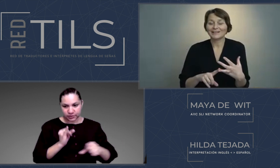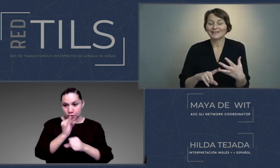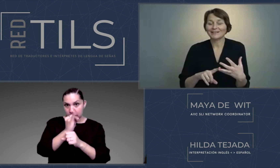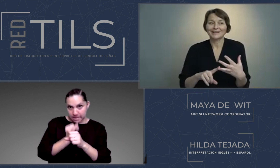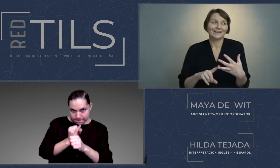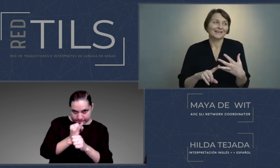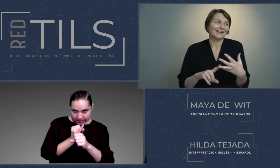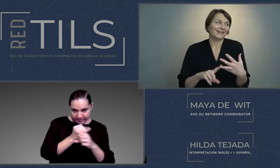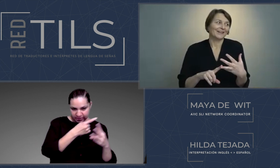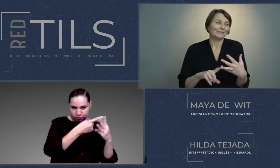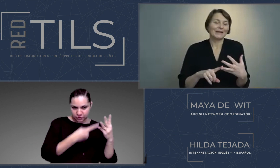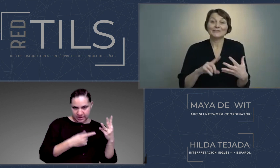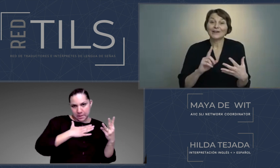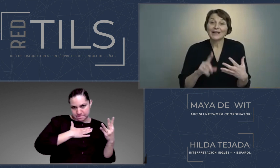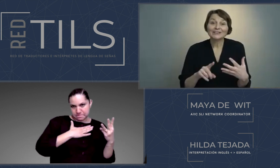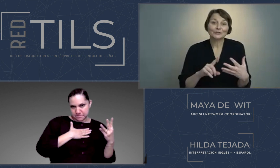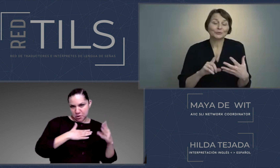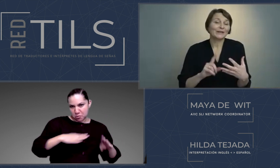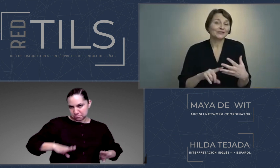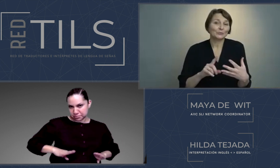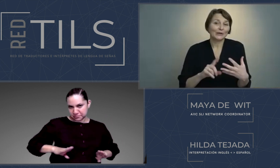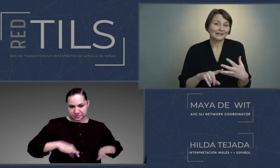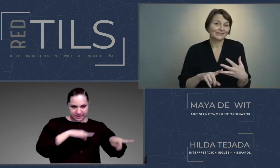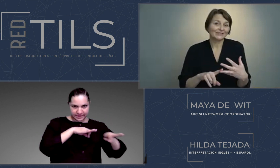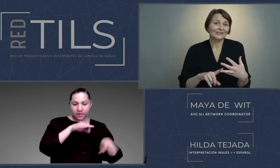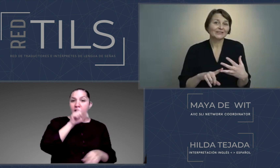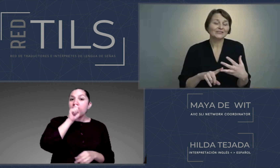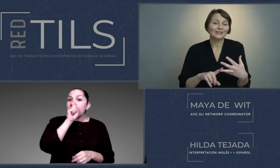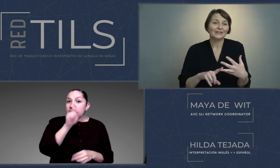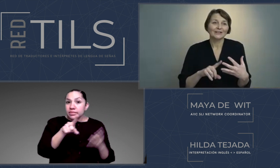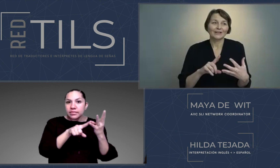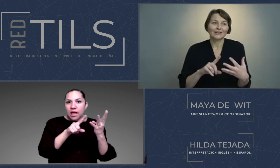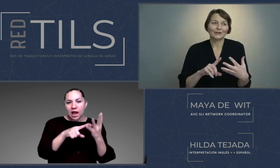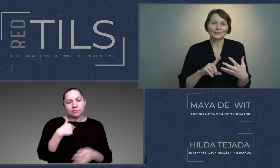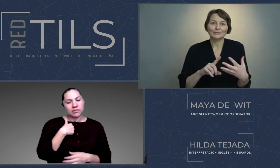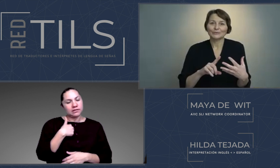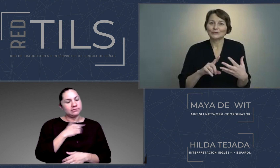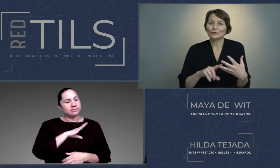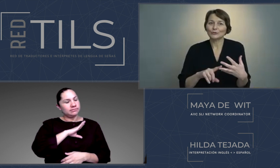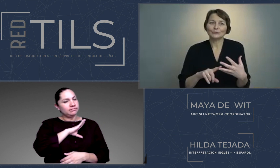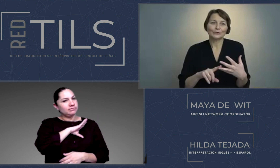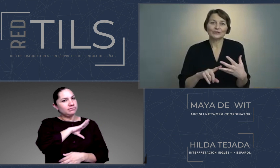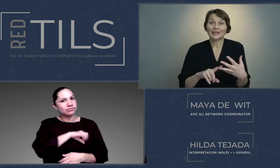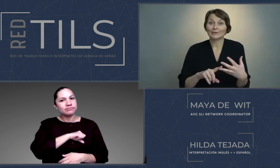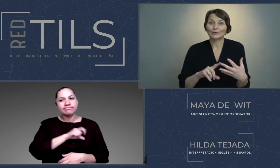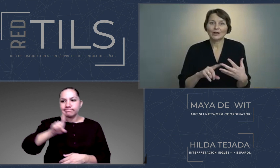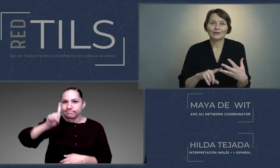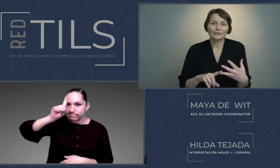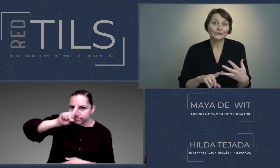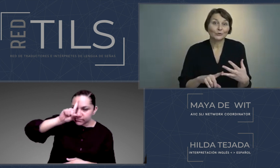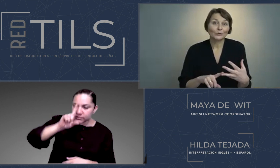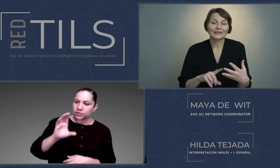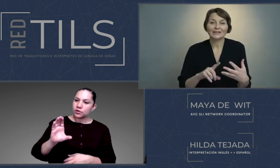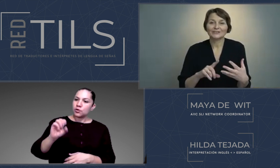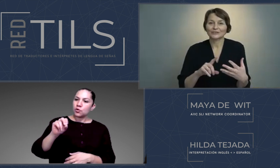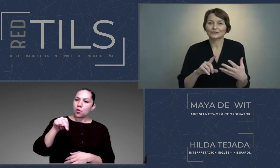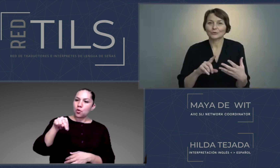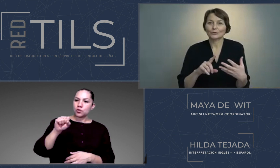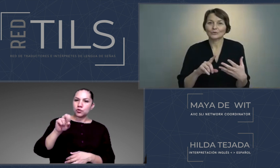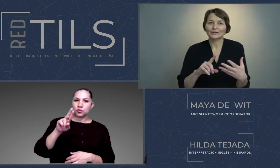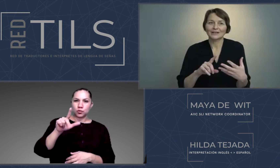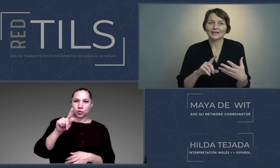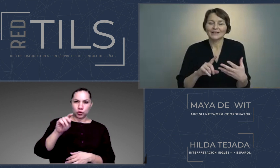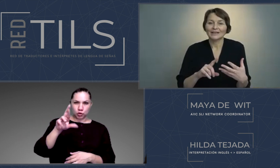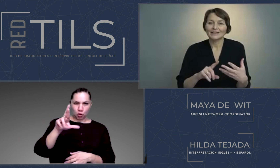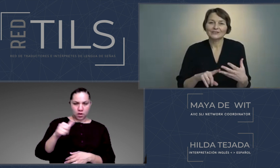consultora. Amo, amo dar asesoría y enseñar mejores prácticas